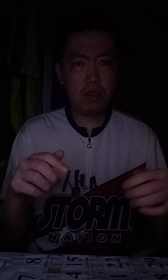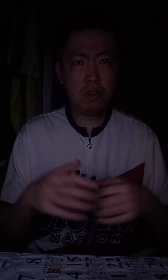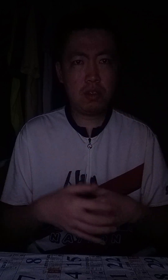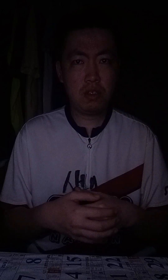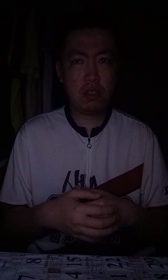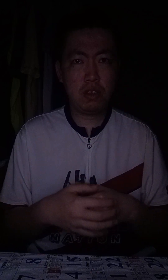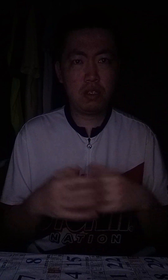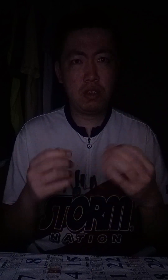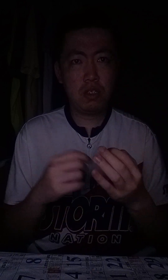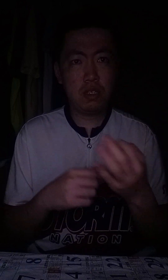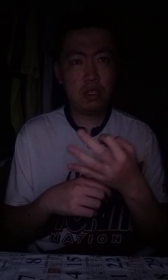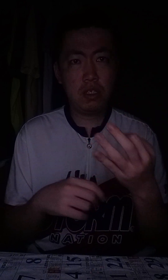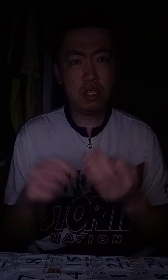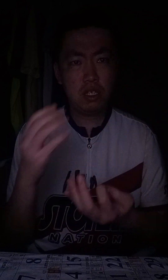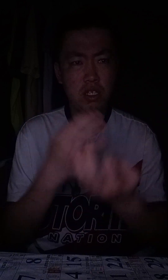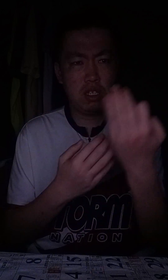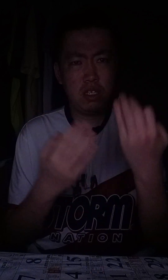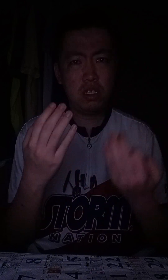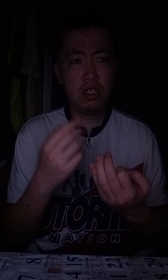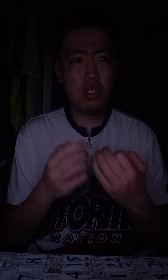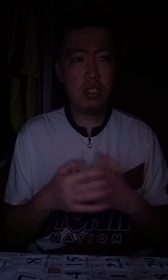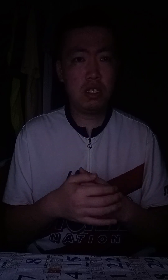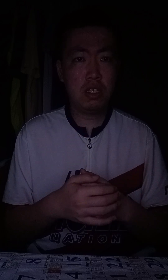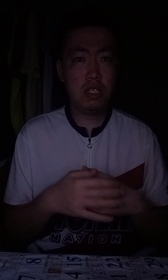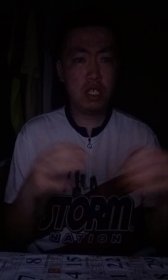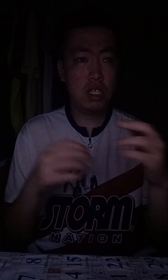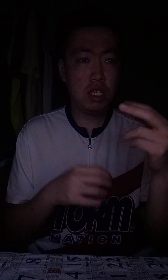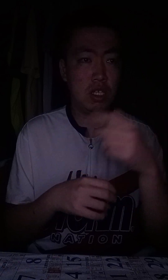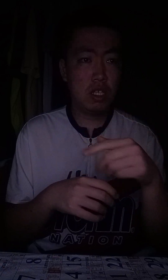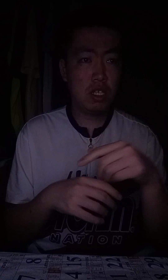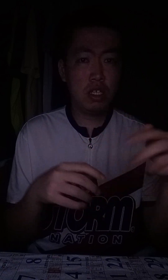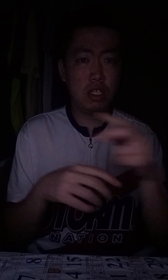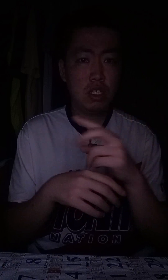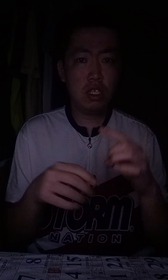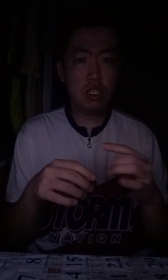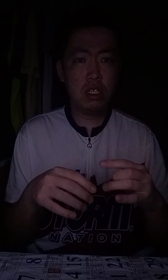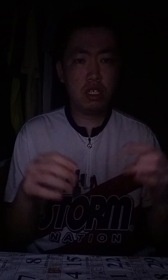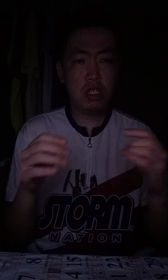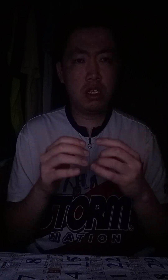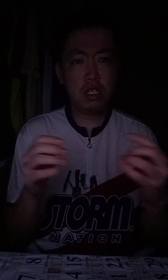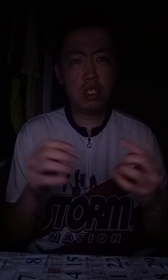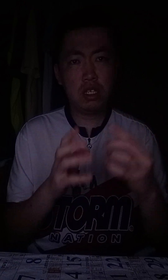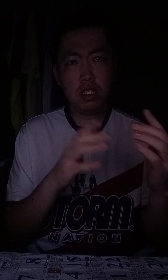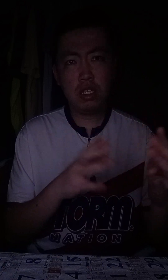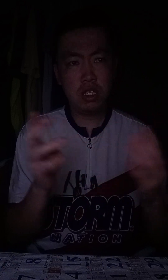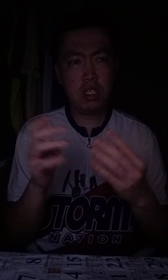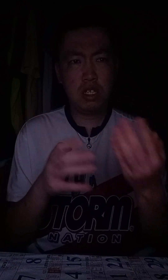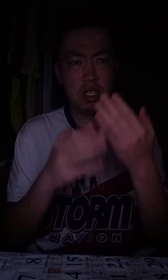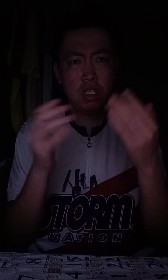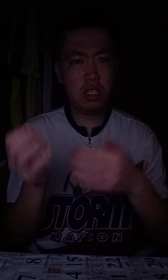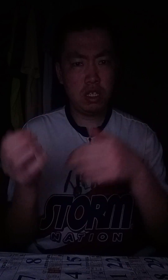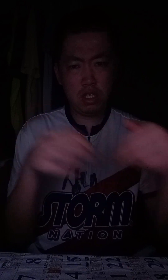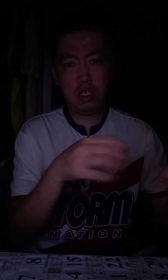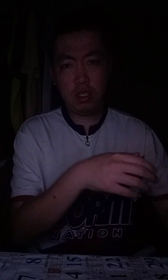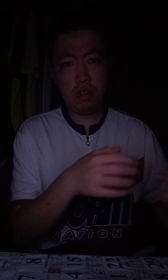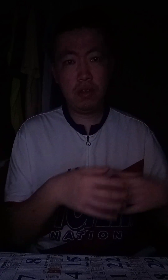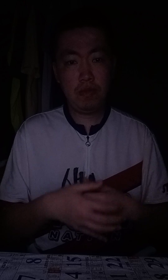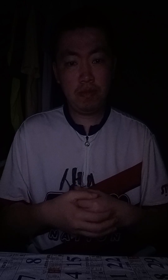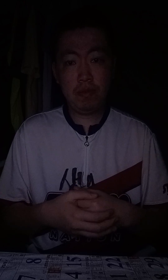나머지 안에는 다 타버렸기 때문에 차량 이상을 감지한 버스 기사가 미리 승객 10여 명을 내리게 했습니다. 정비소를